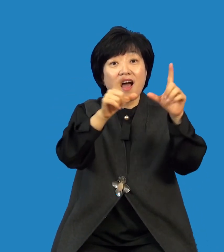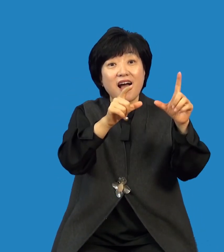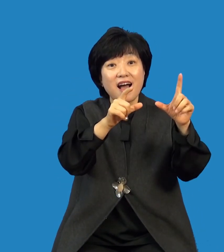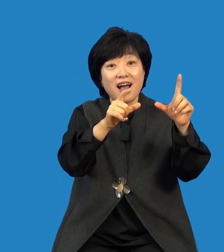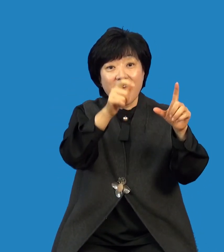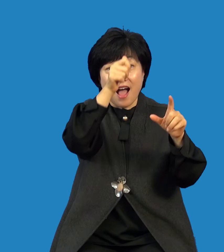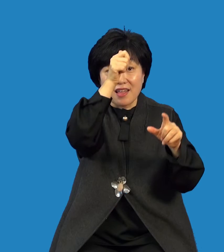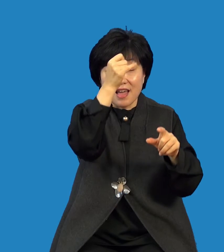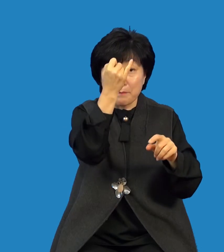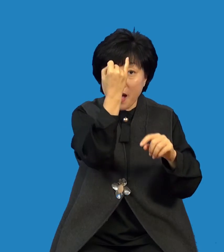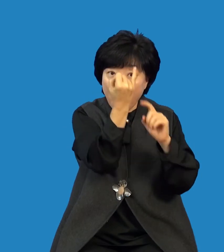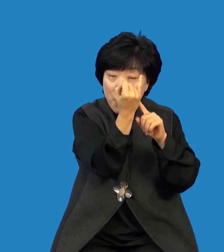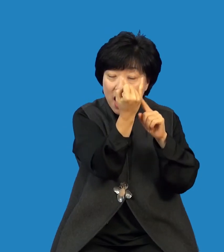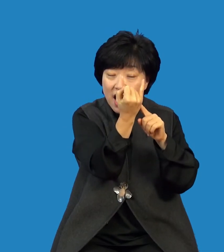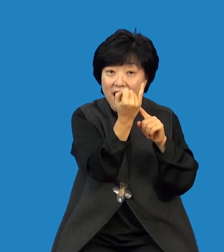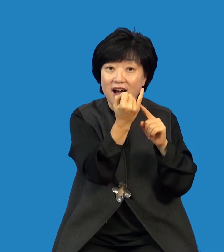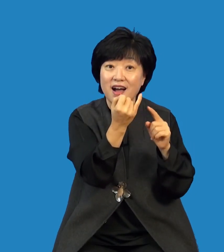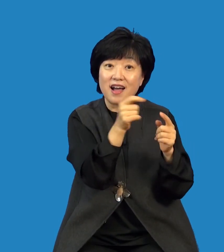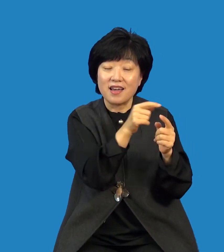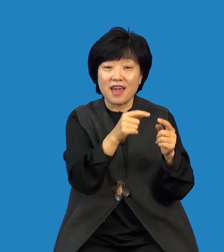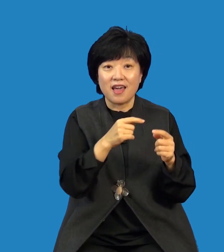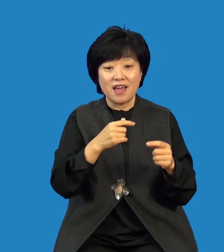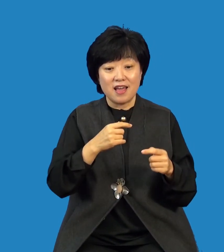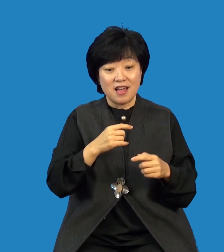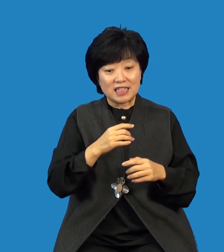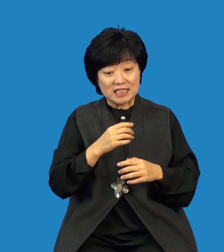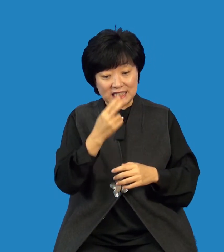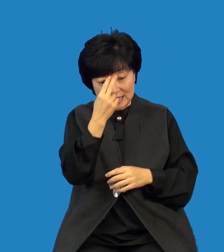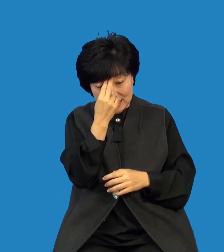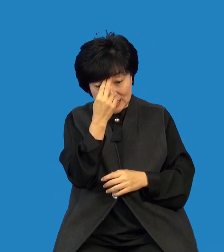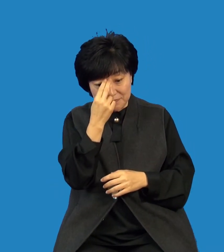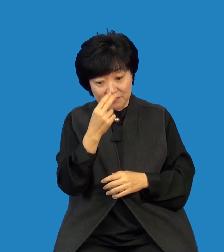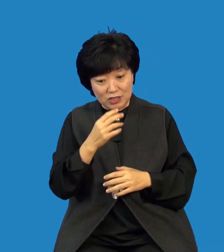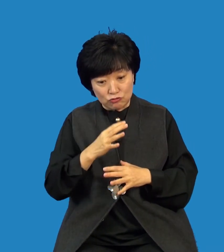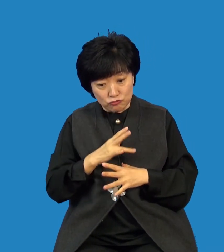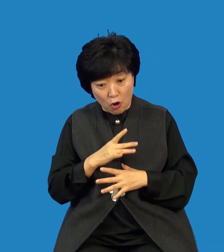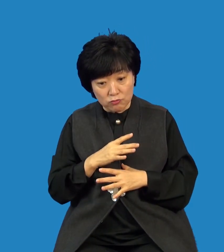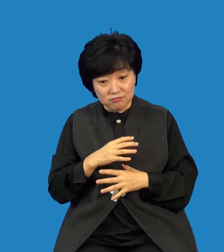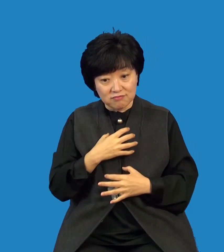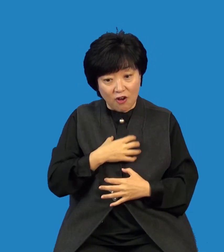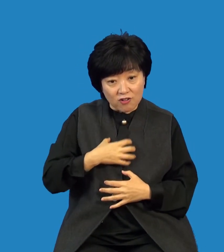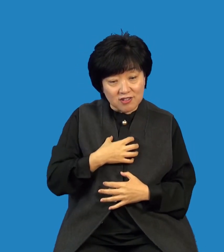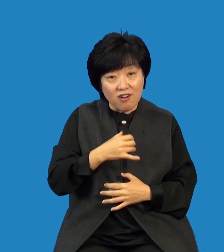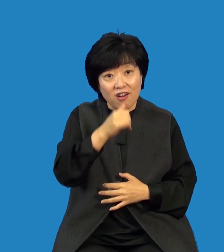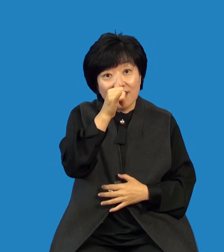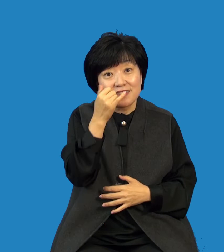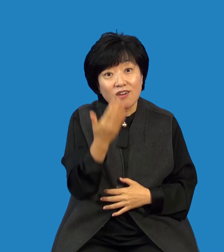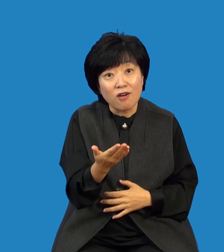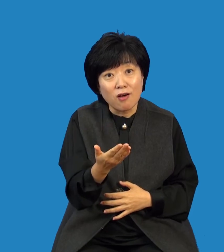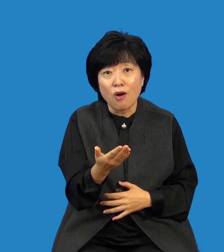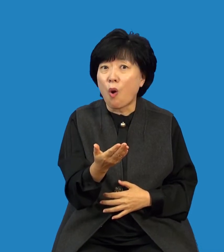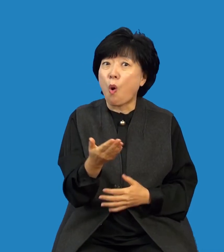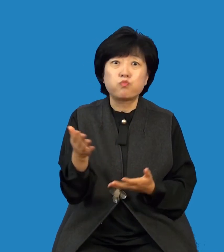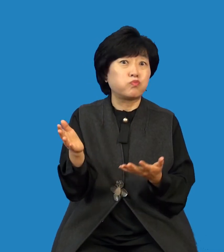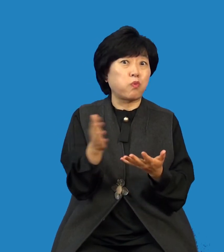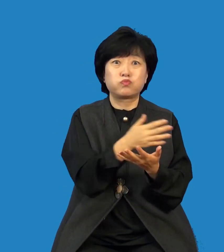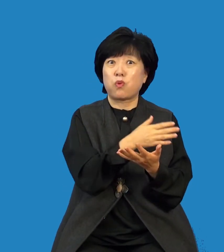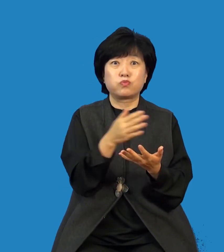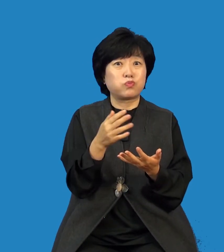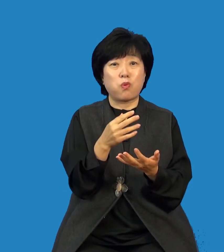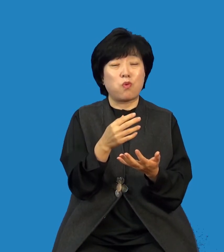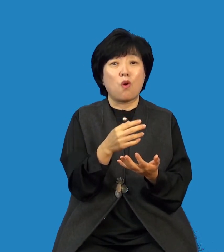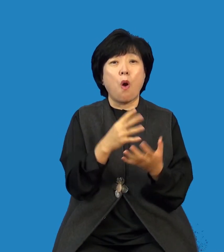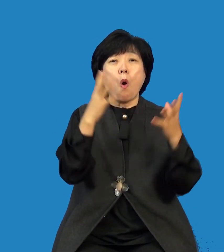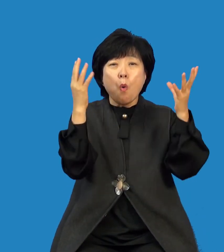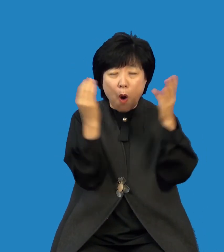아담과 하와에겐 근심과 두려움이라는 감정이 없었어. 왜냐하면 모든 것이 완벽한 상황이었거든요. 에덴 동산은 완벽한 상황이었고,